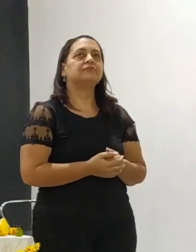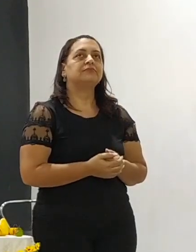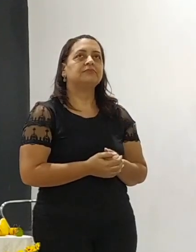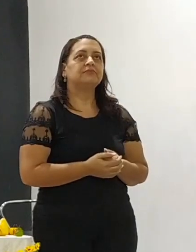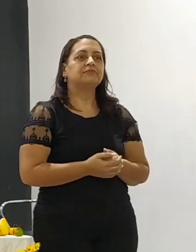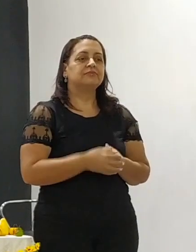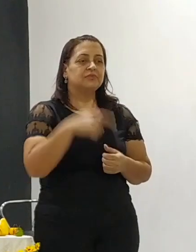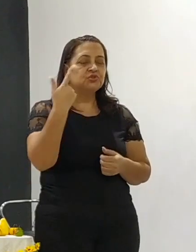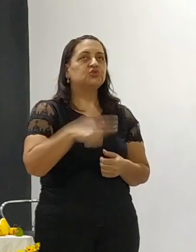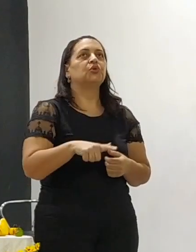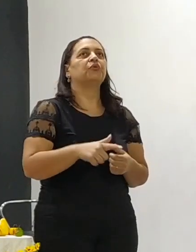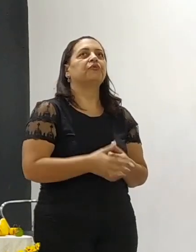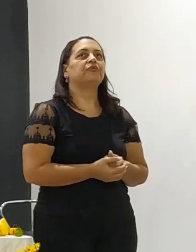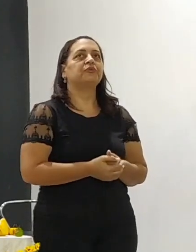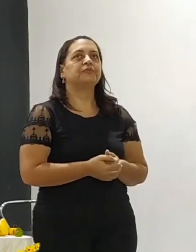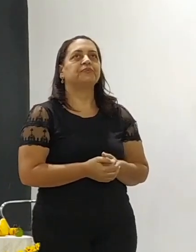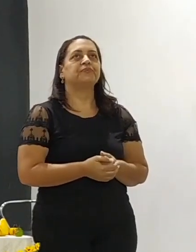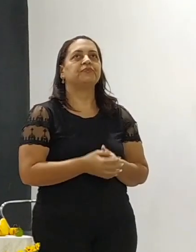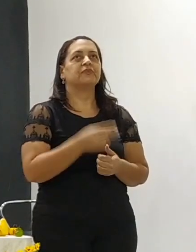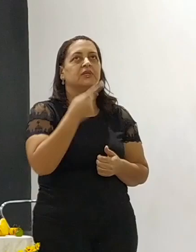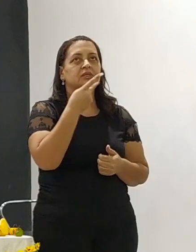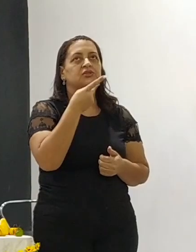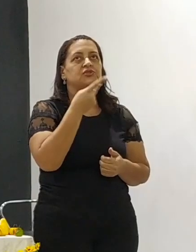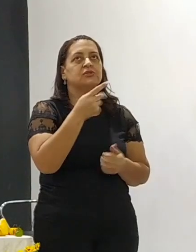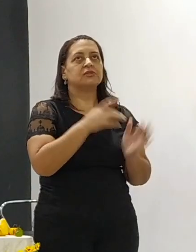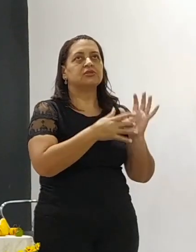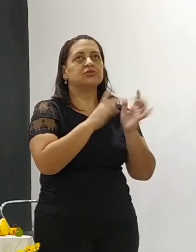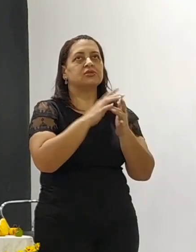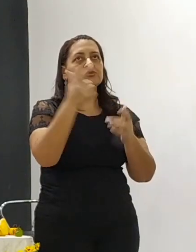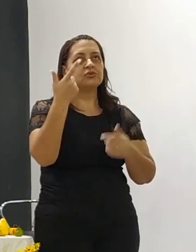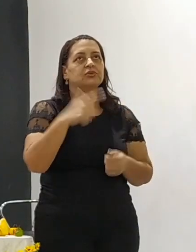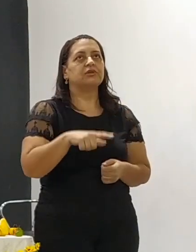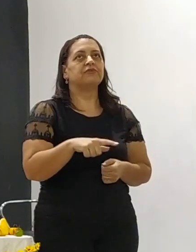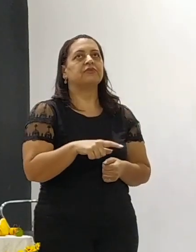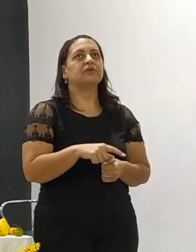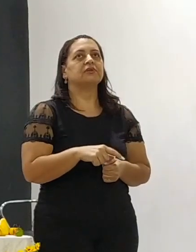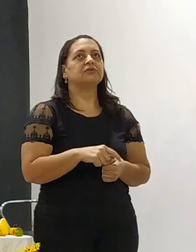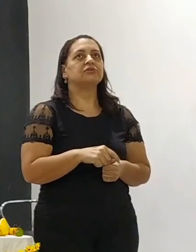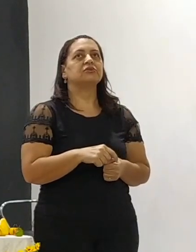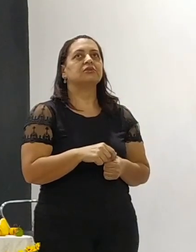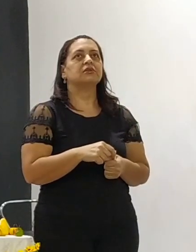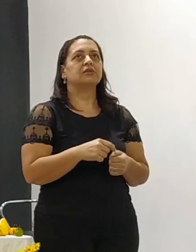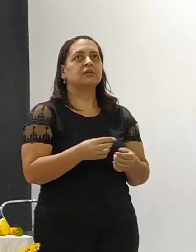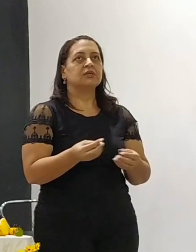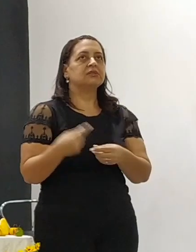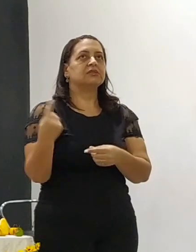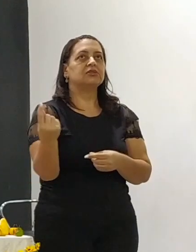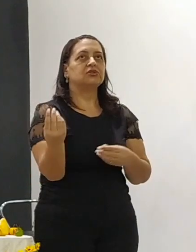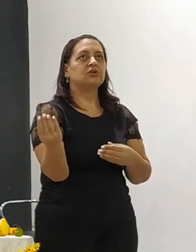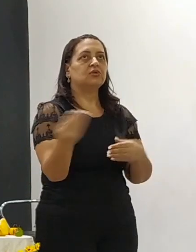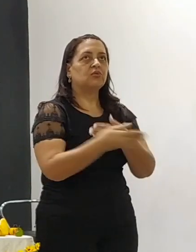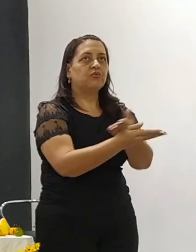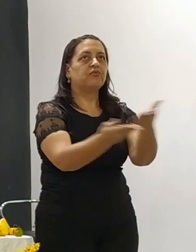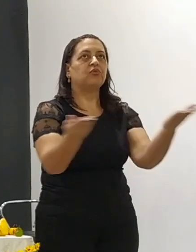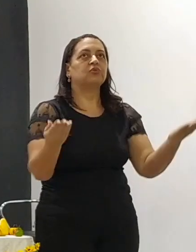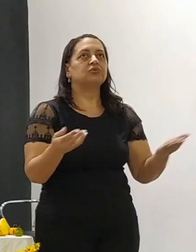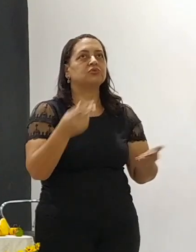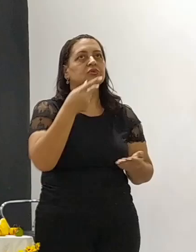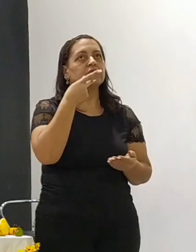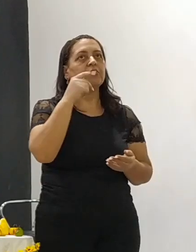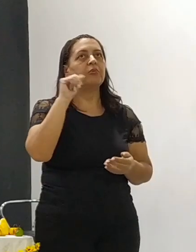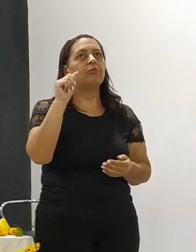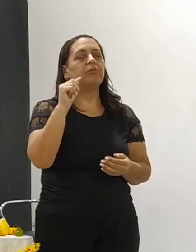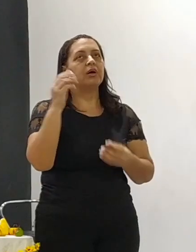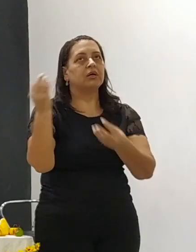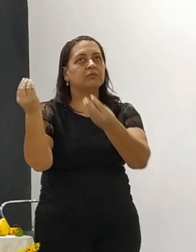dito antes, mas ele disse outra vez: Pai seja convosco. Assim como o Pai me